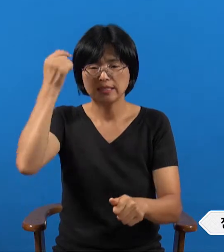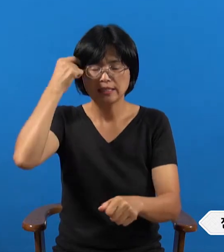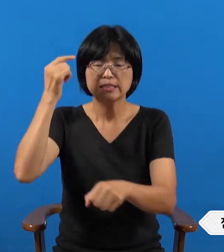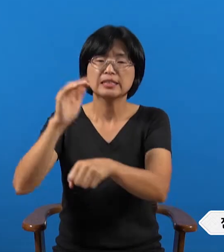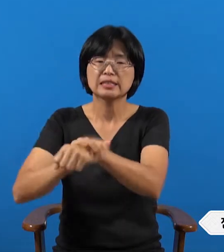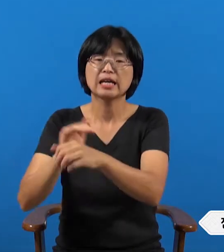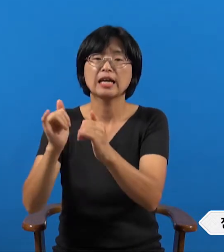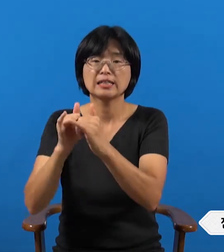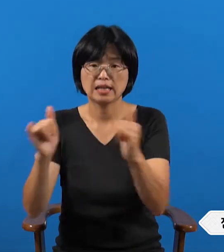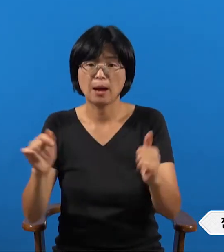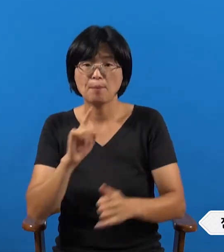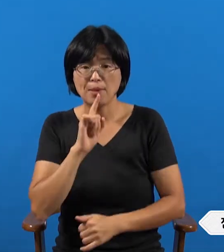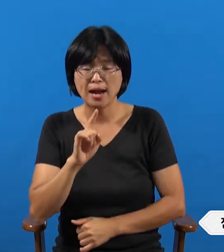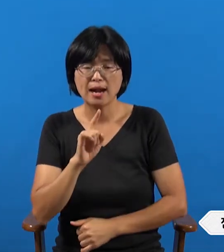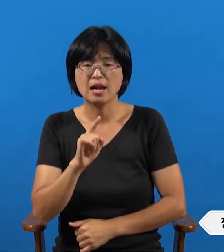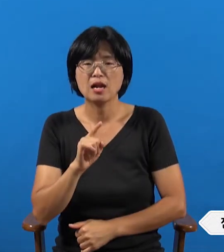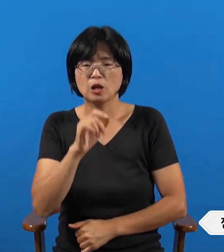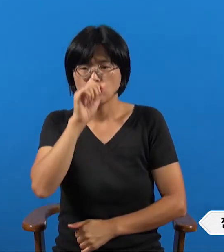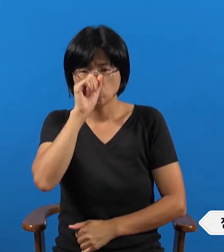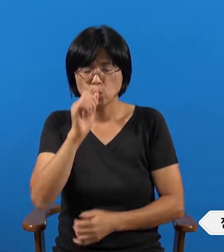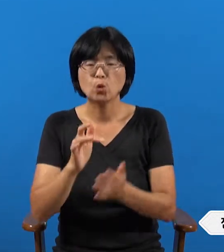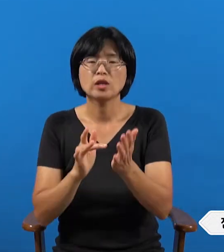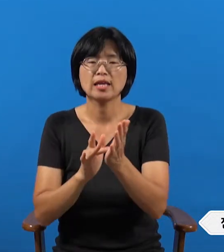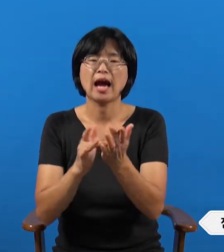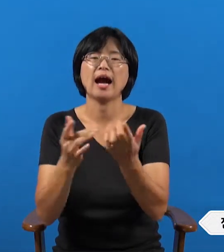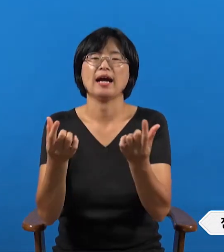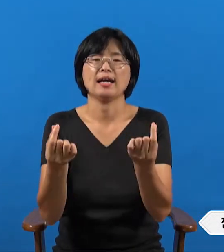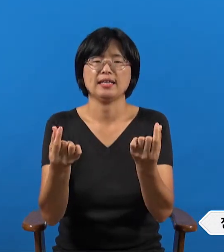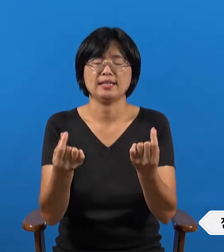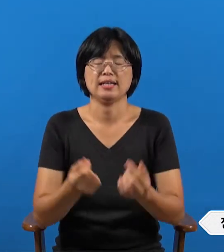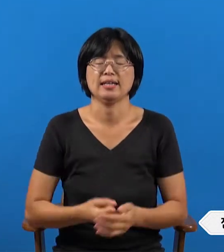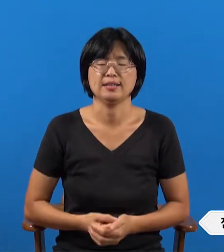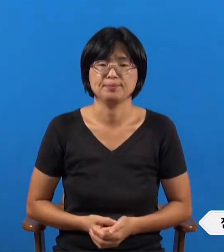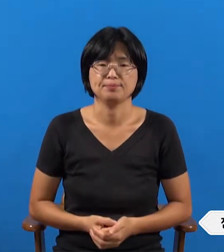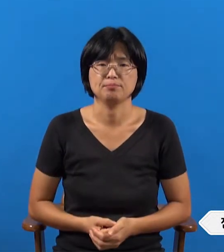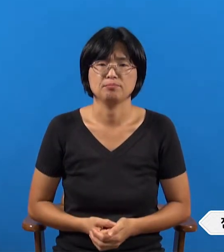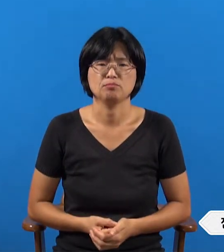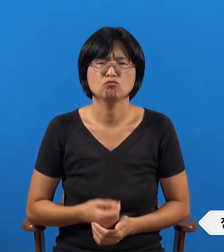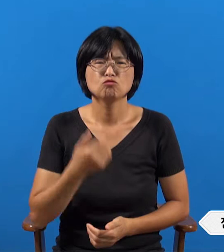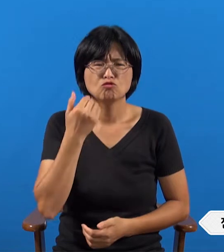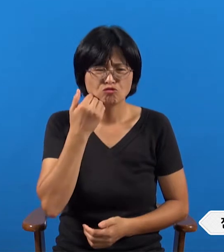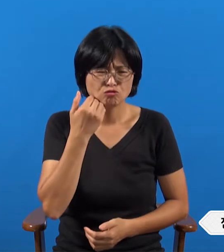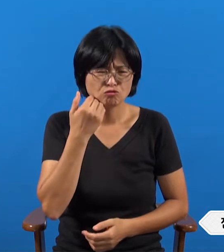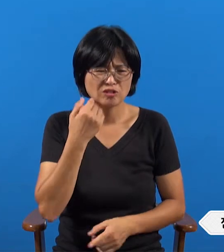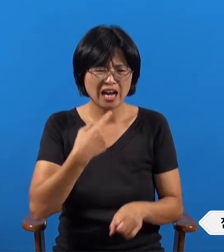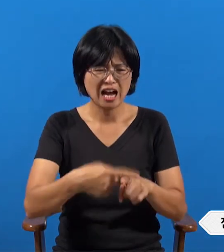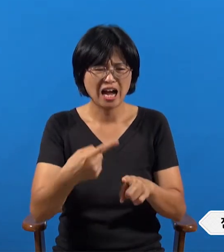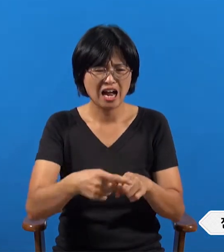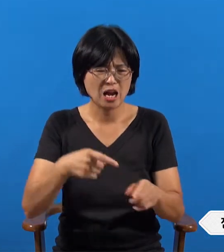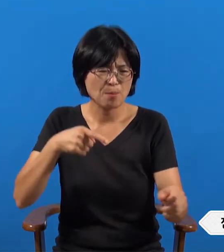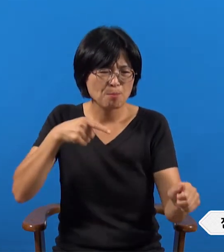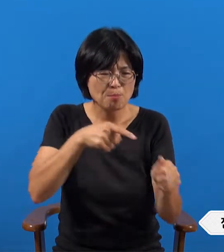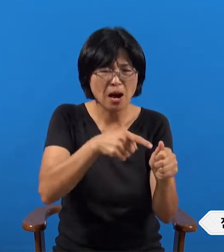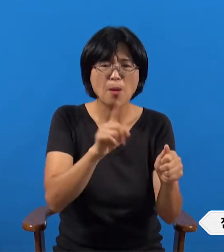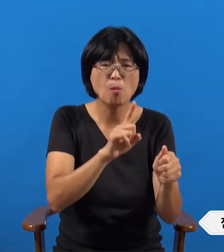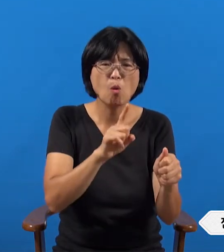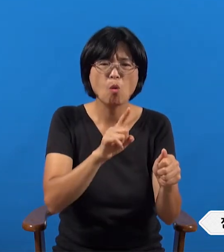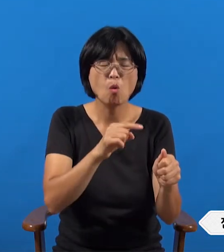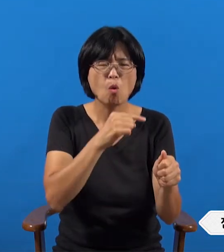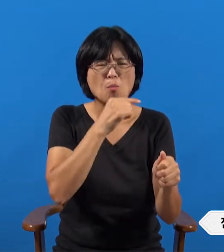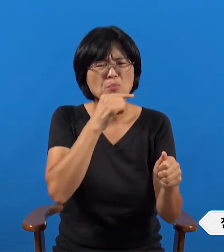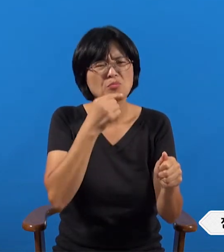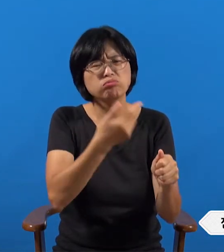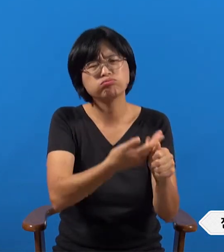양약과 같으니라. 어떤 자는 칼로 찌름처럼 함부로 말한다고 합니다. 칼로 찌르면 뭐가